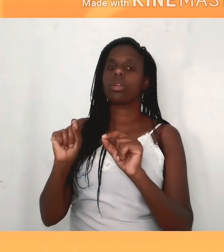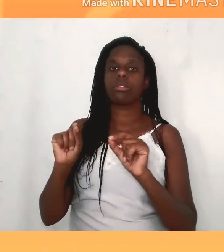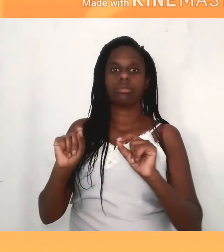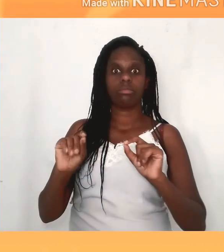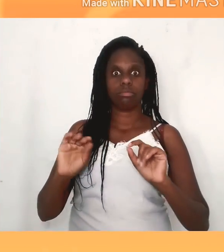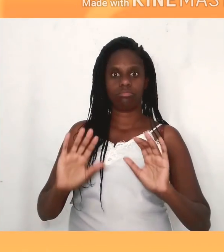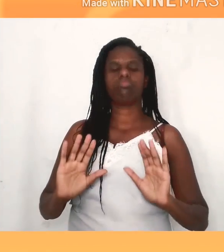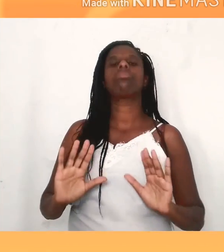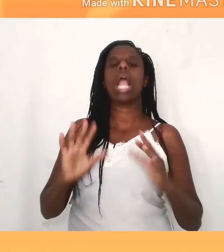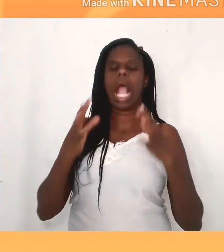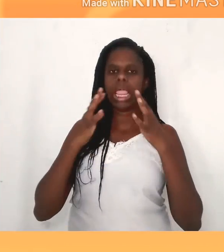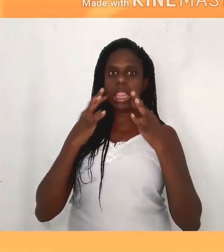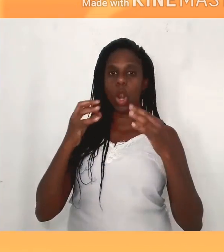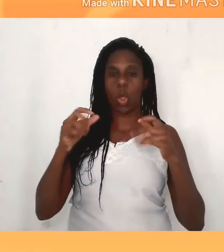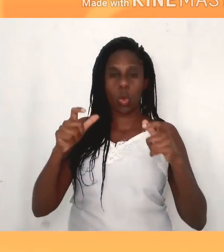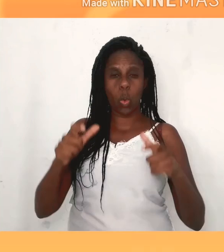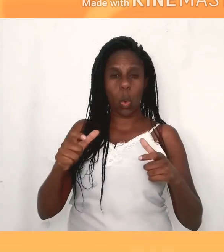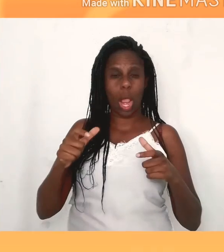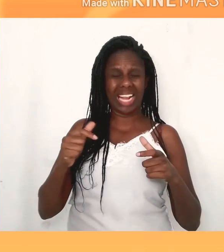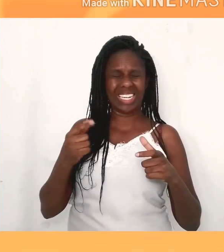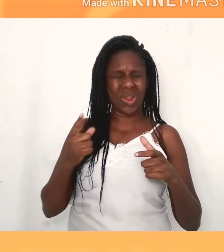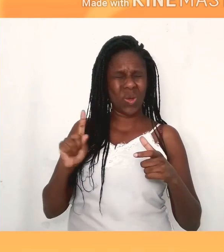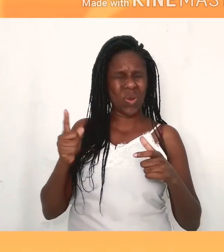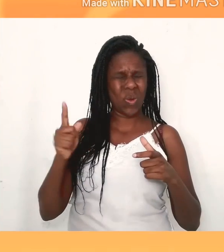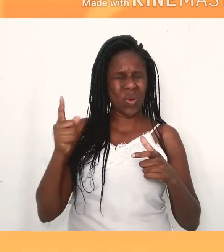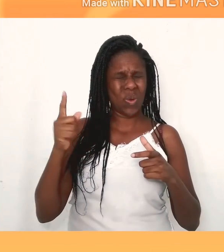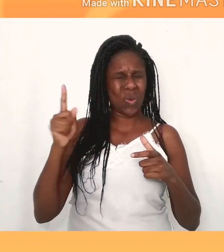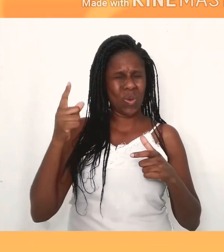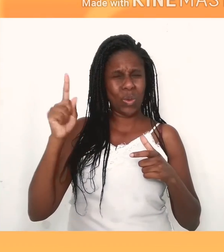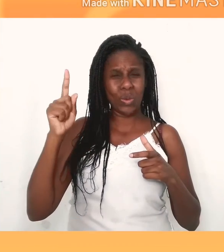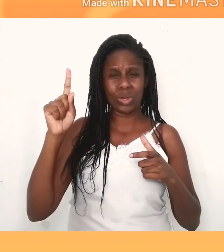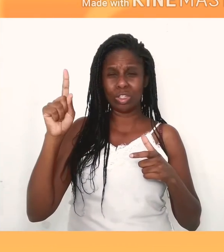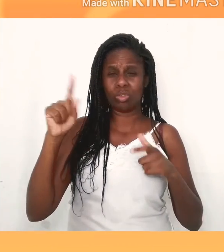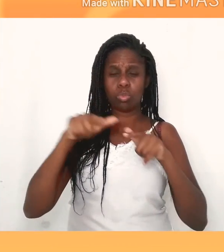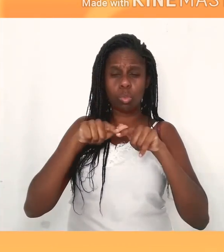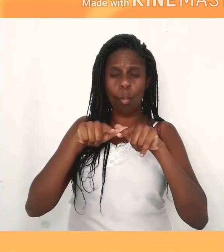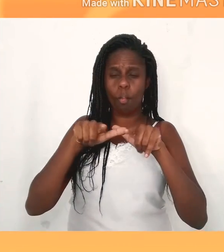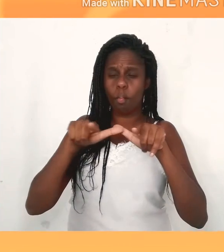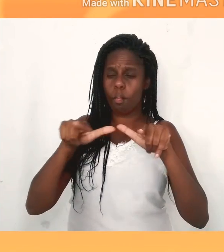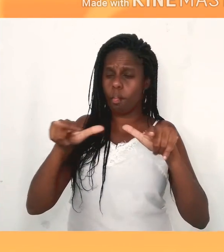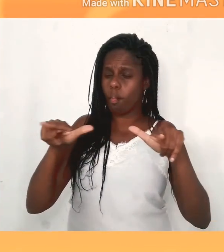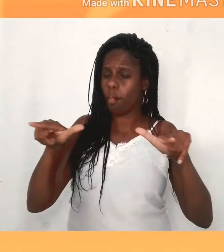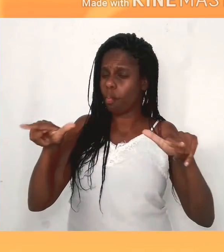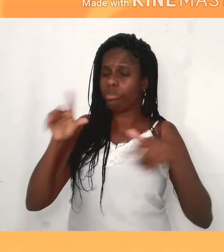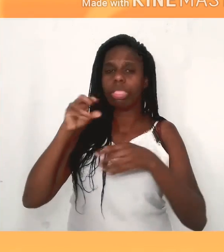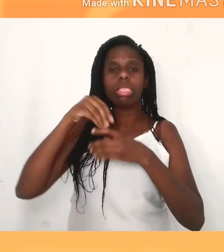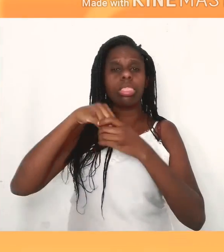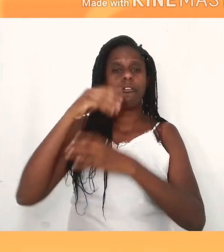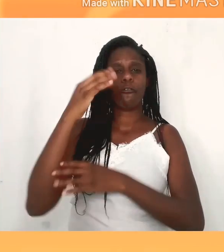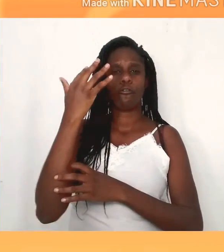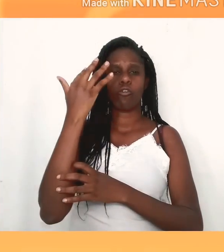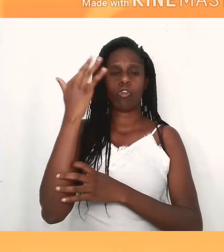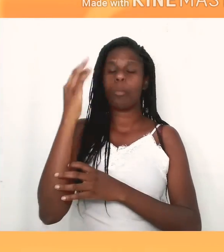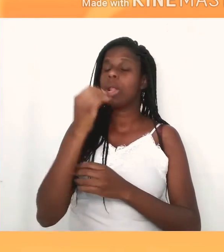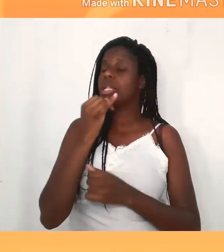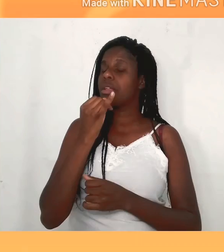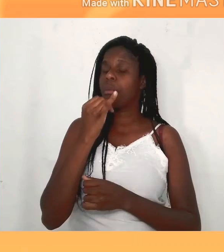deles mesmos, né, em locais mais ermos, isolados, dentro de